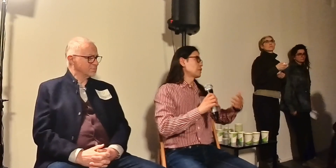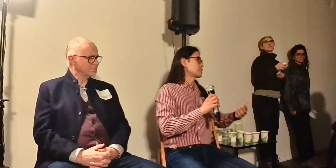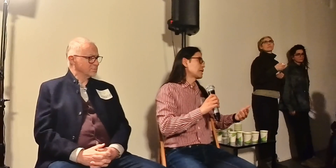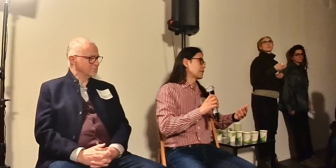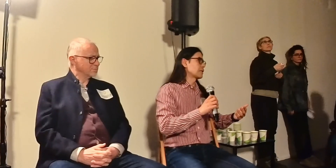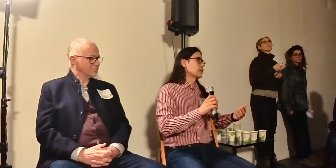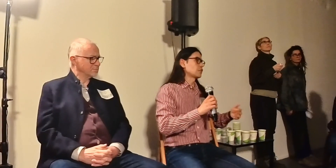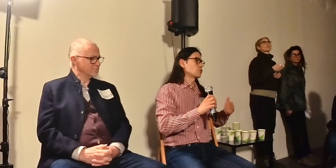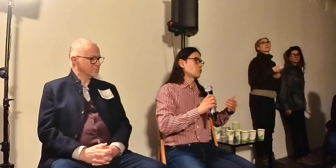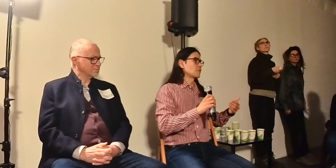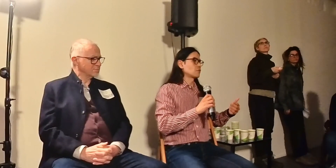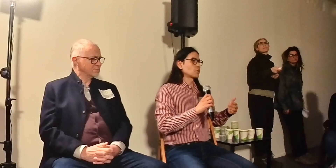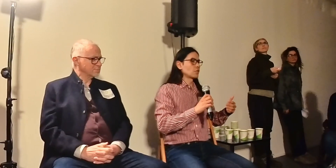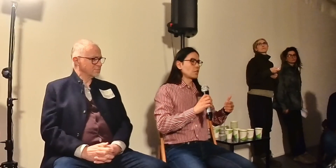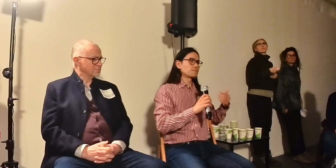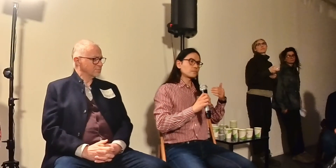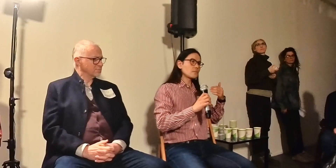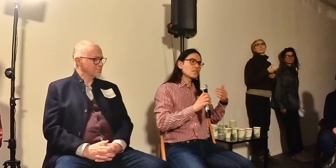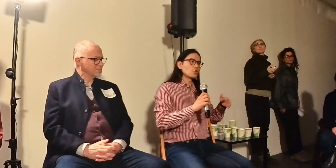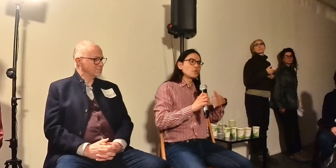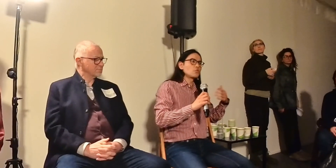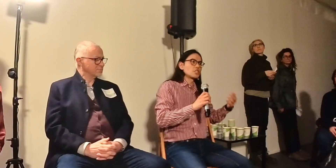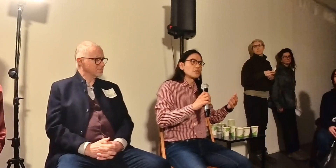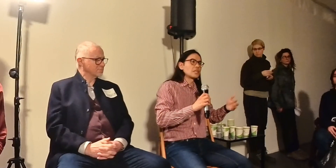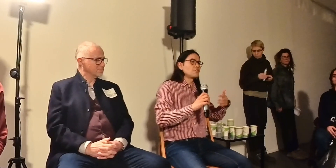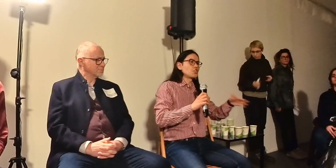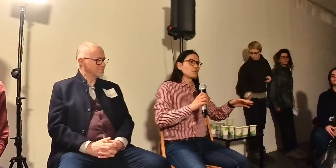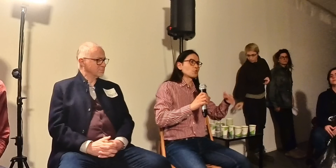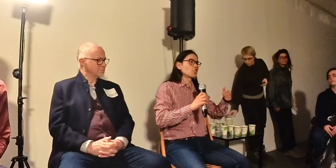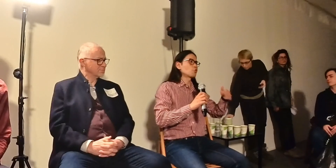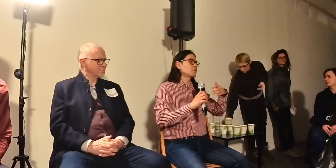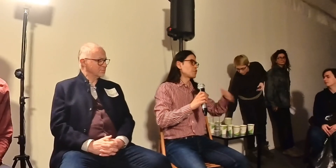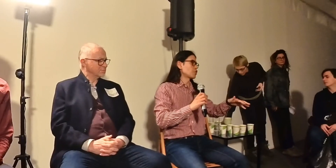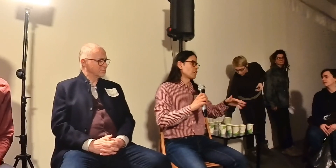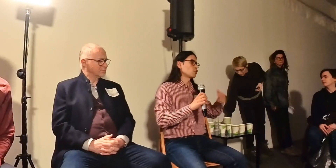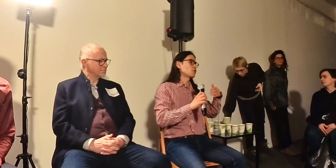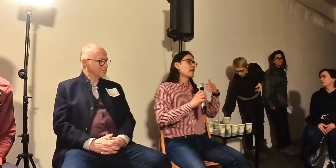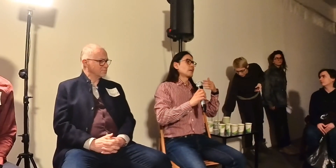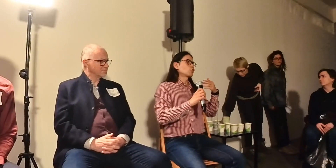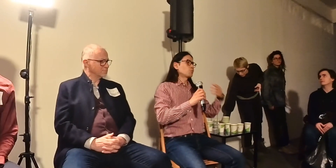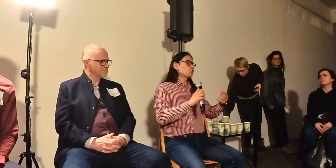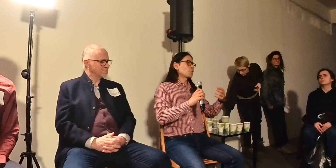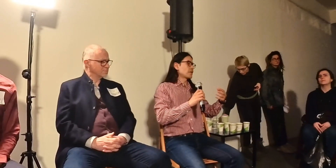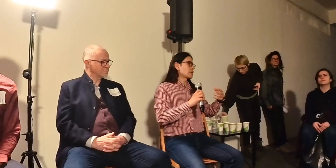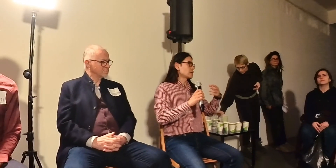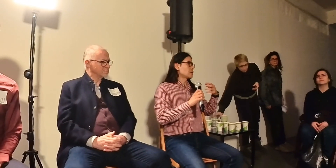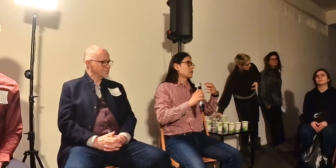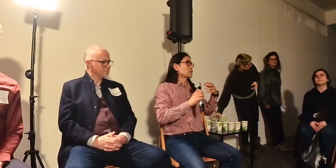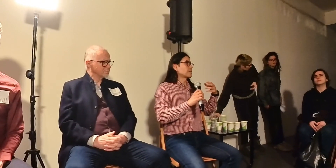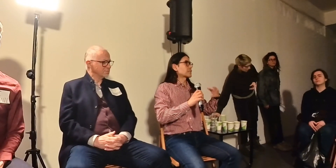jejich feminina stránka, něco takového, tak oni se objevují třeba na jevišti, protože je to bezpečné. Je to